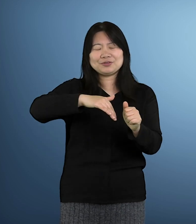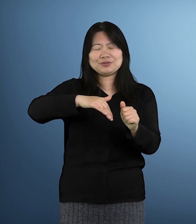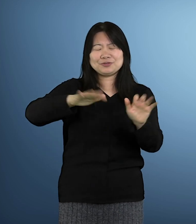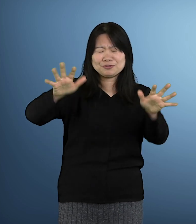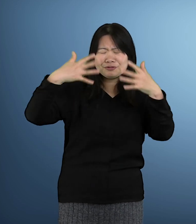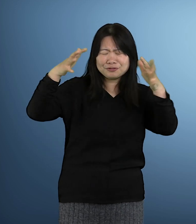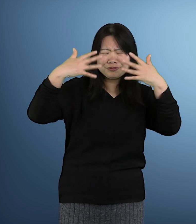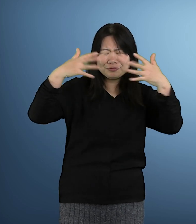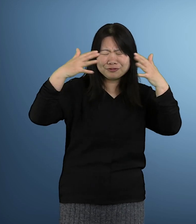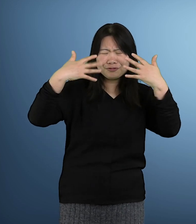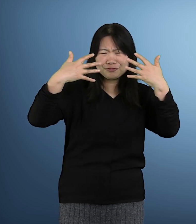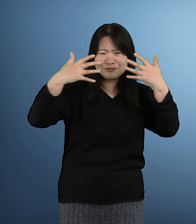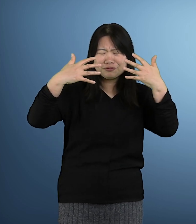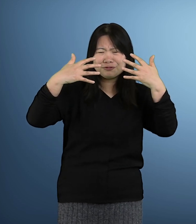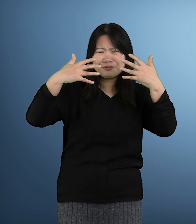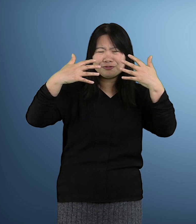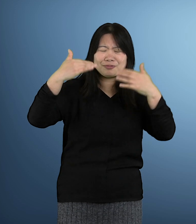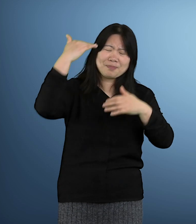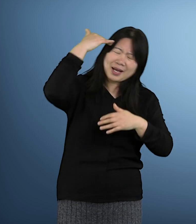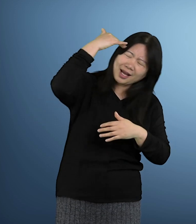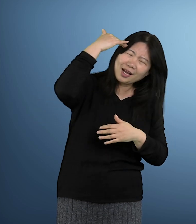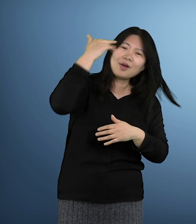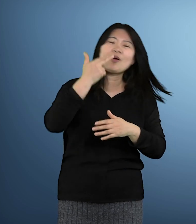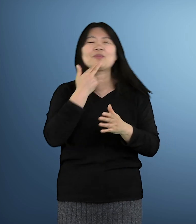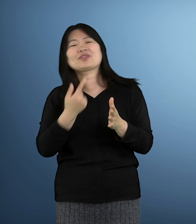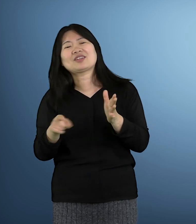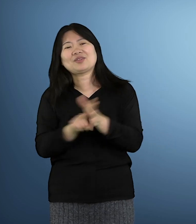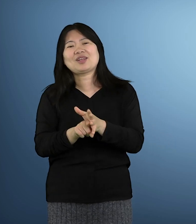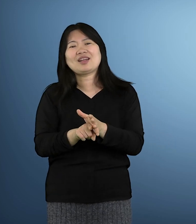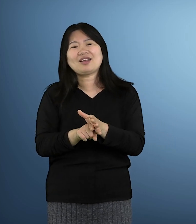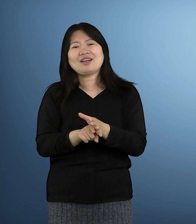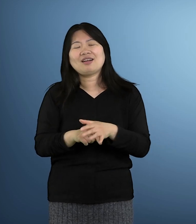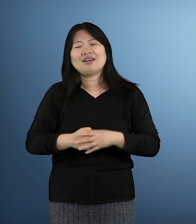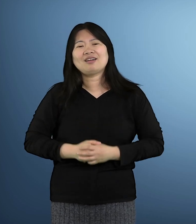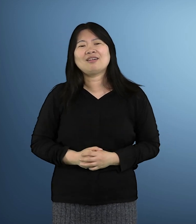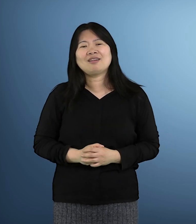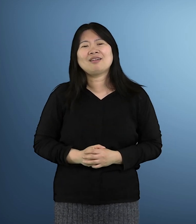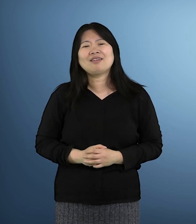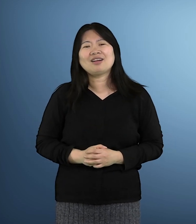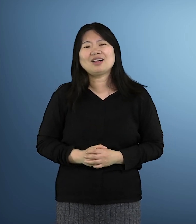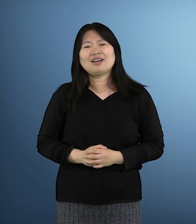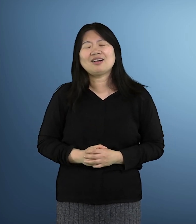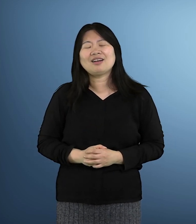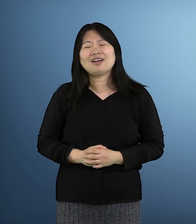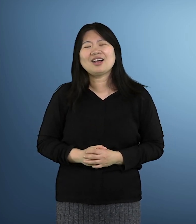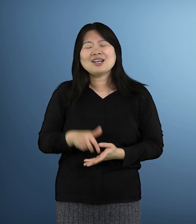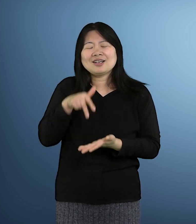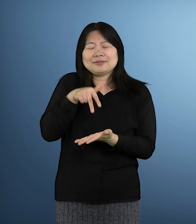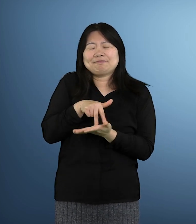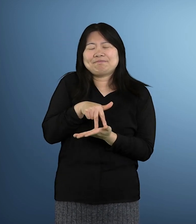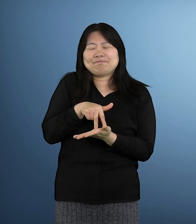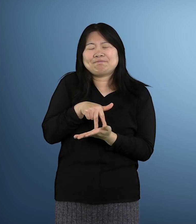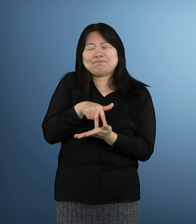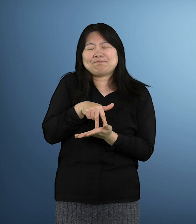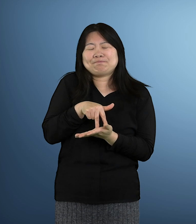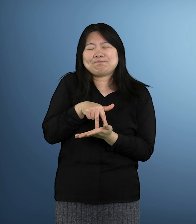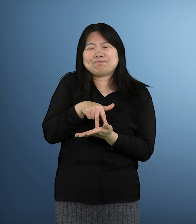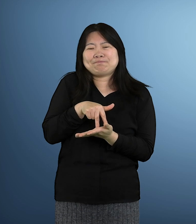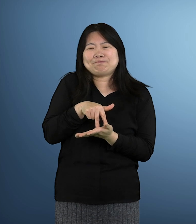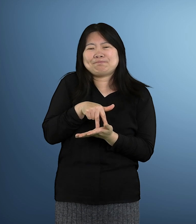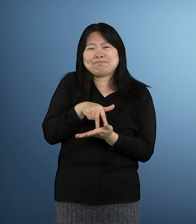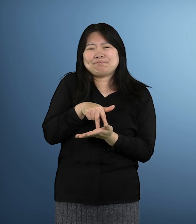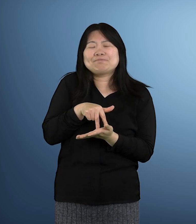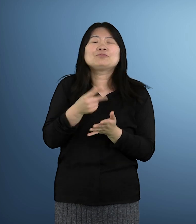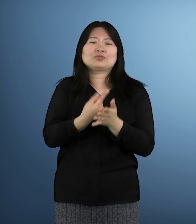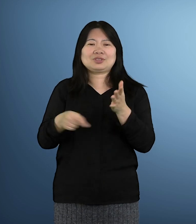태풍에 떠밀려가지 않으려고 지금 아무것도 할 수 없고 서 있지만 이렇게 서